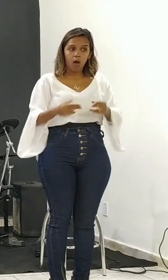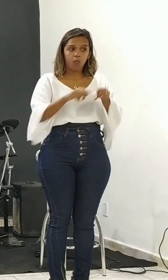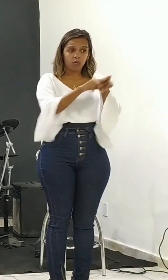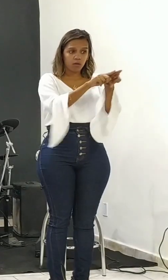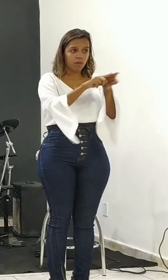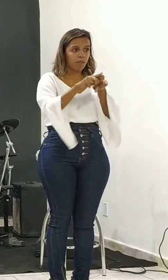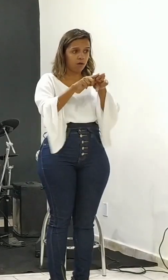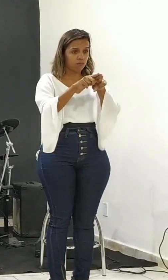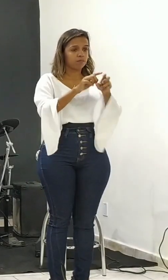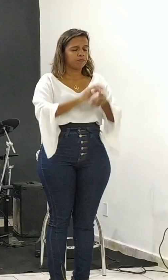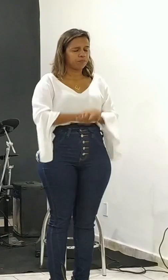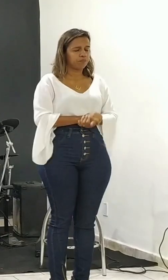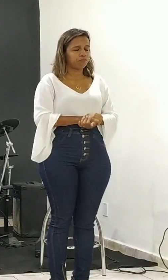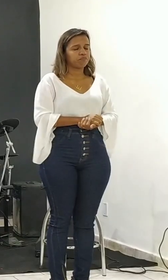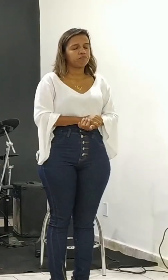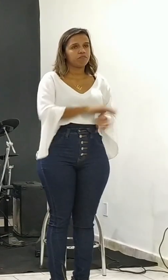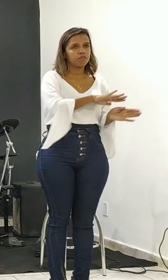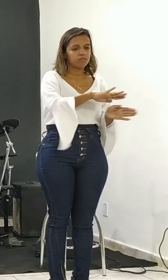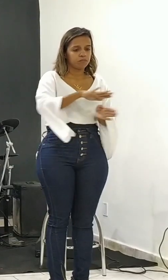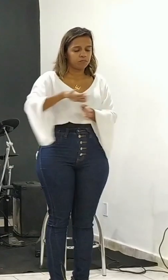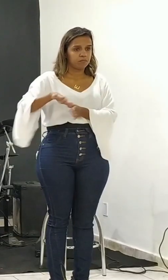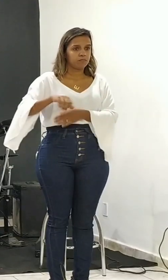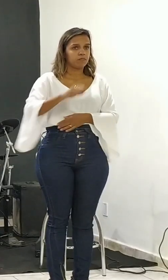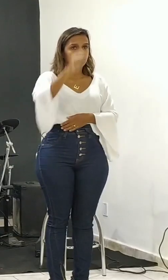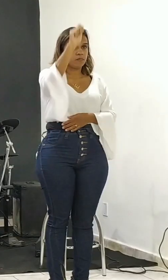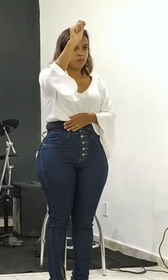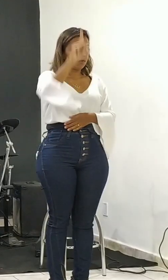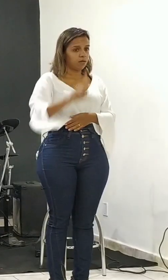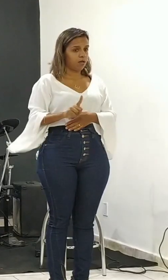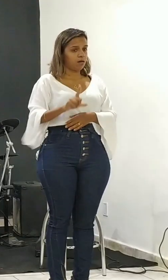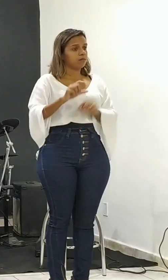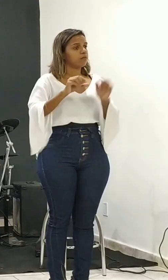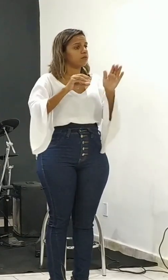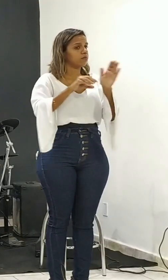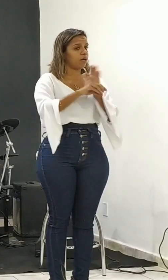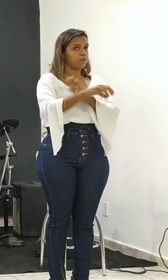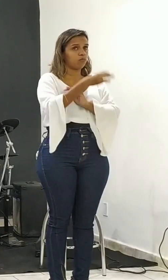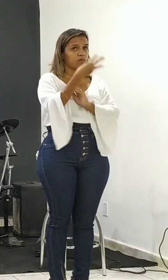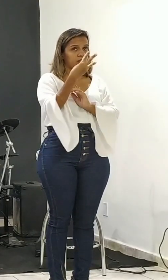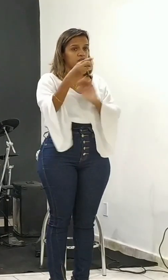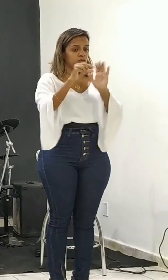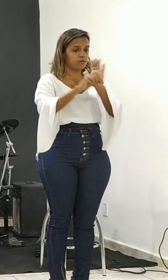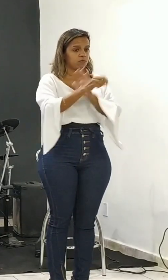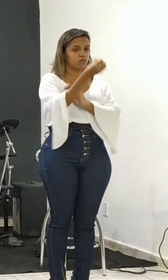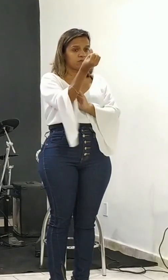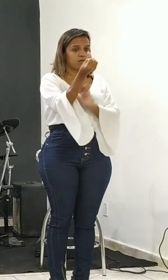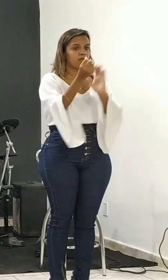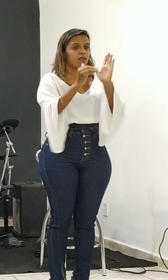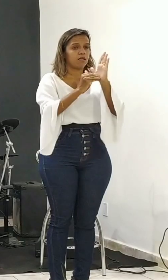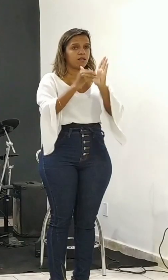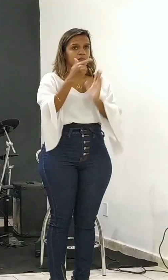Gálatas capítulo 4, 6 e 7. Gálatas capítulo 4, 6 e 7.